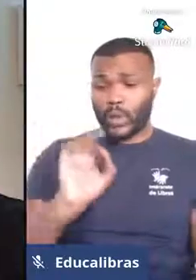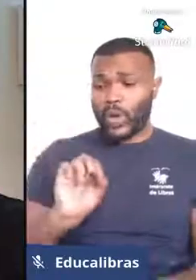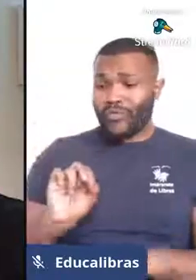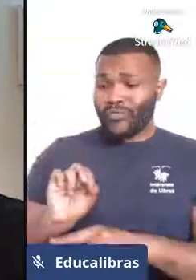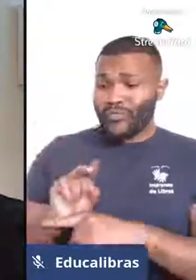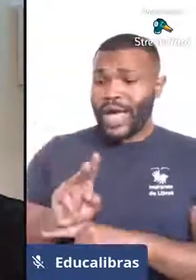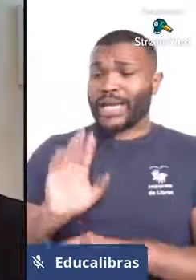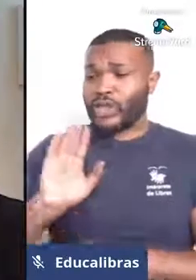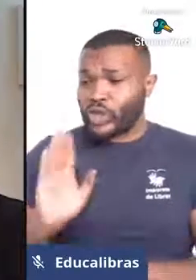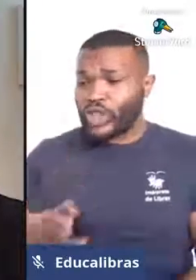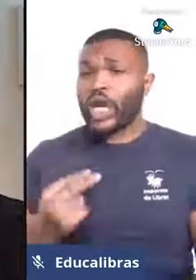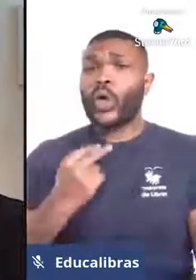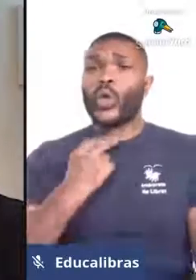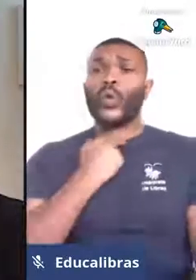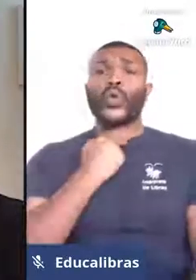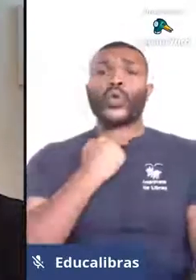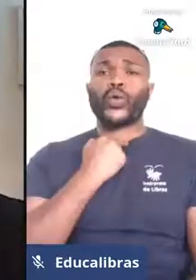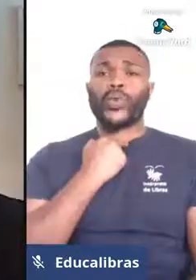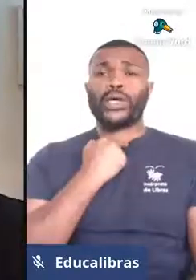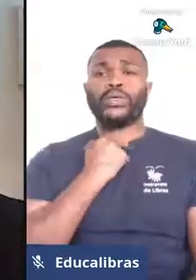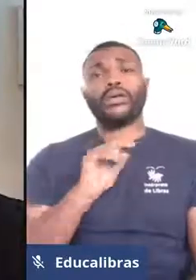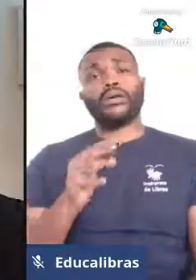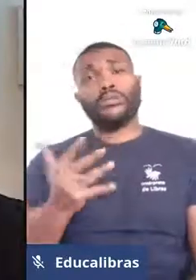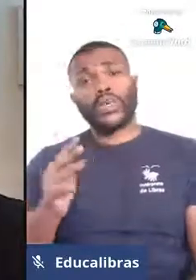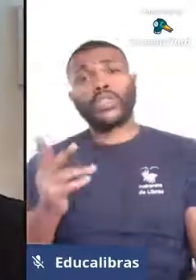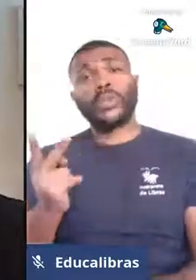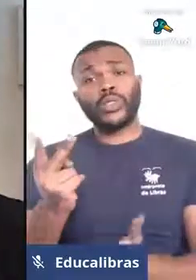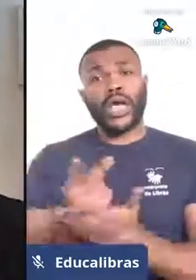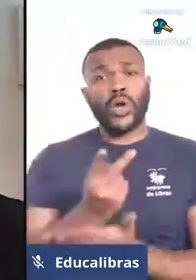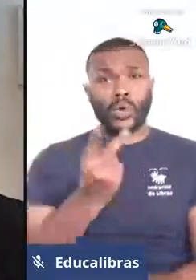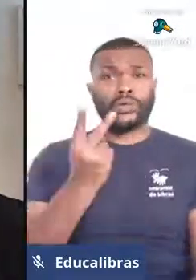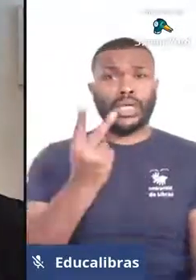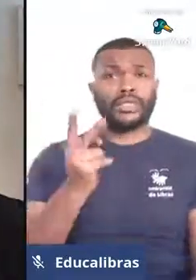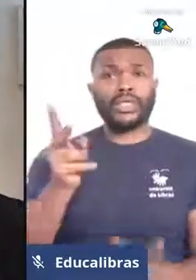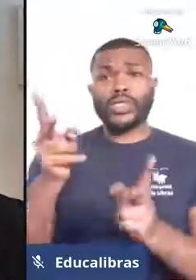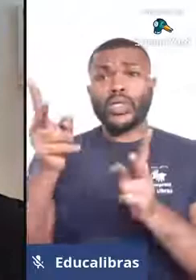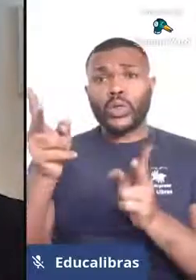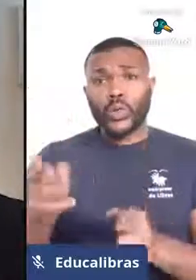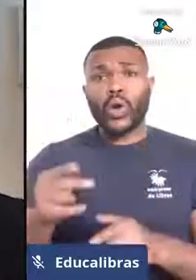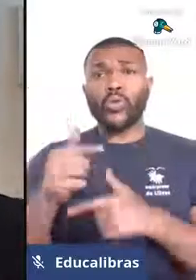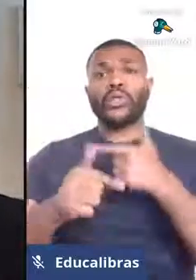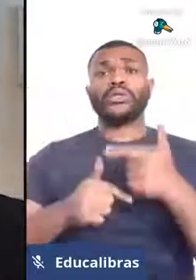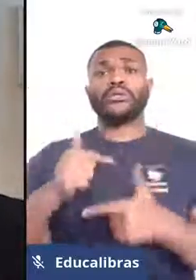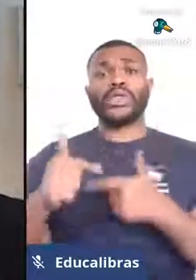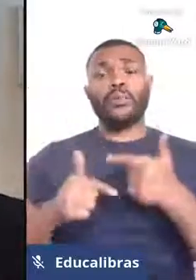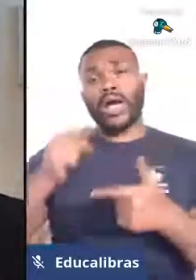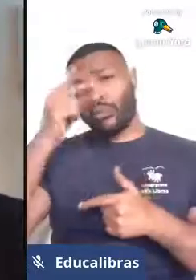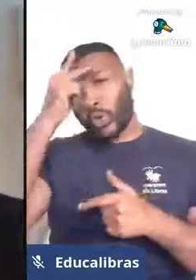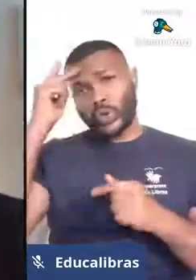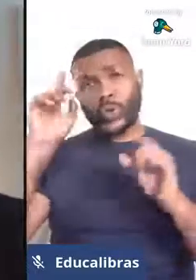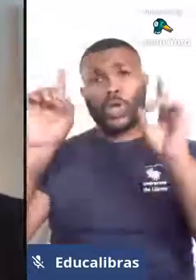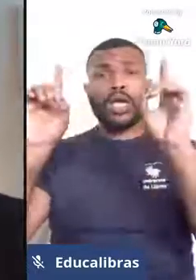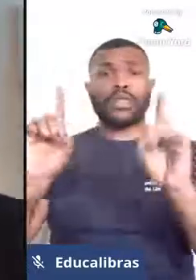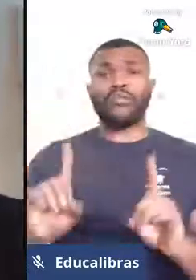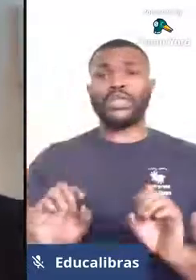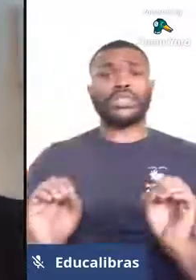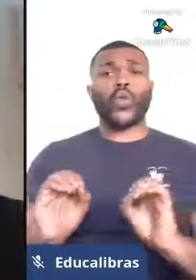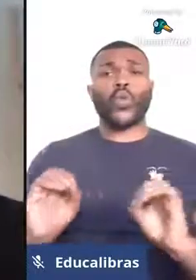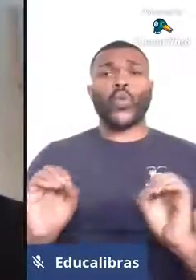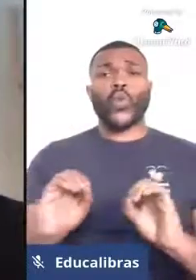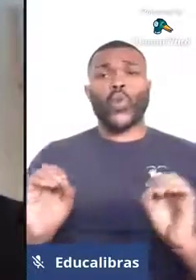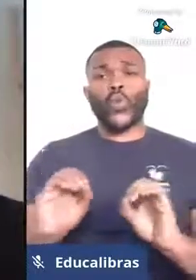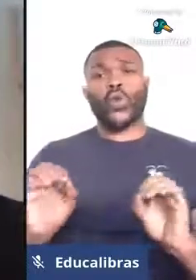ocupadas, que é mais ou menos o que acontece num mutirão de empregos para pessoas sem deficiência também. Quer dizer, você